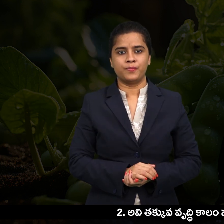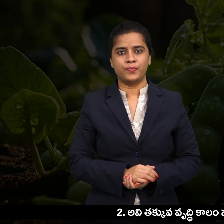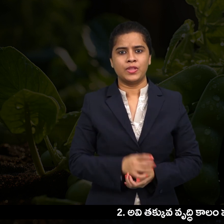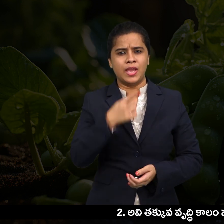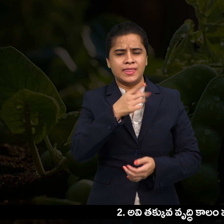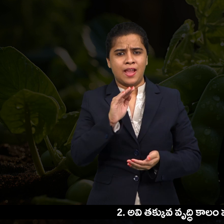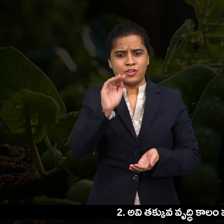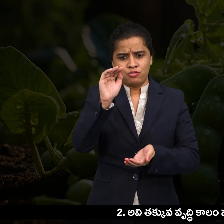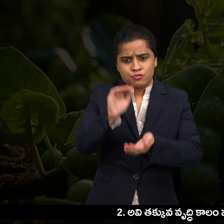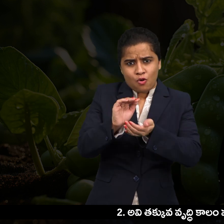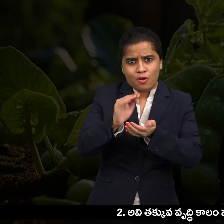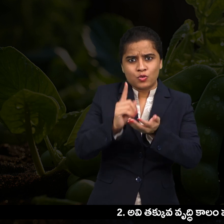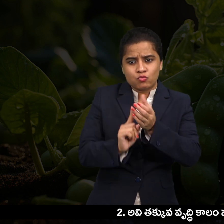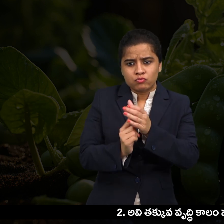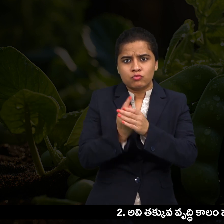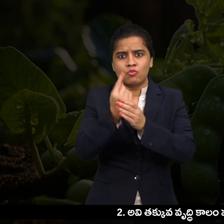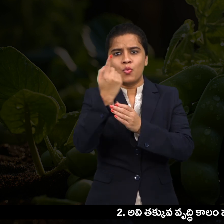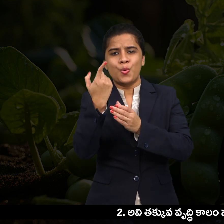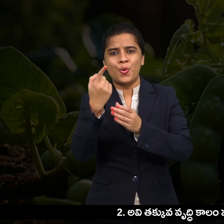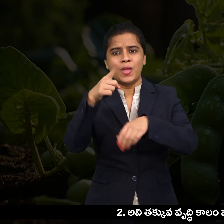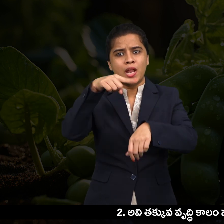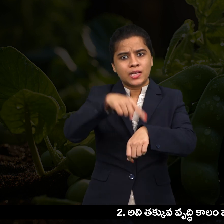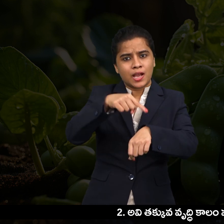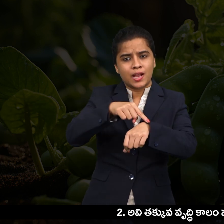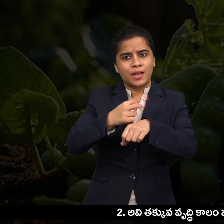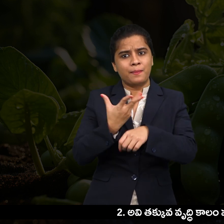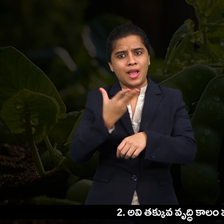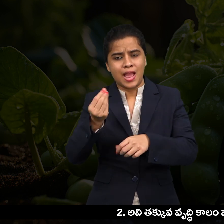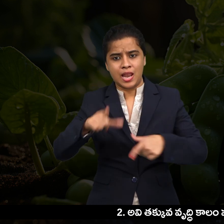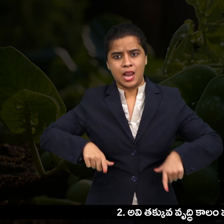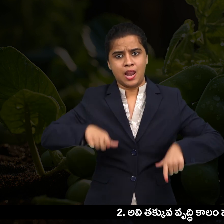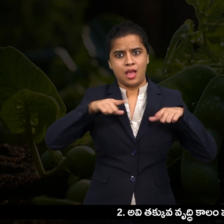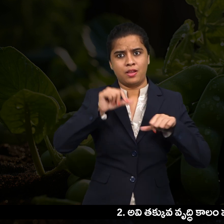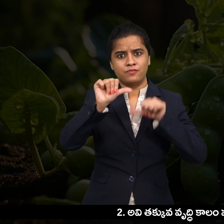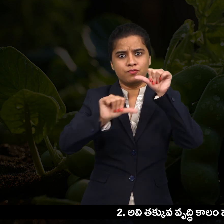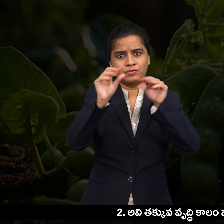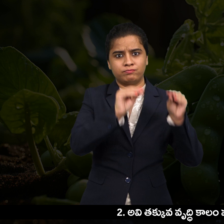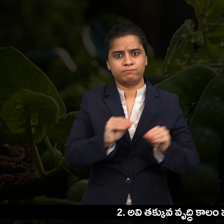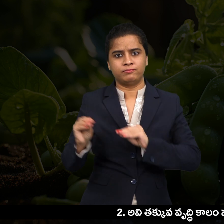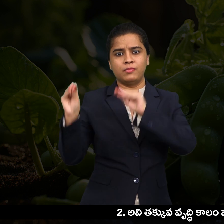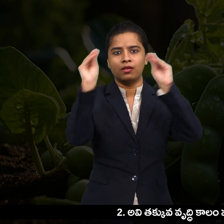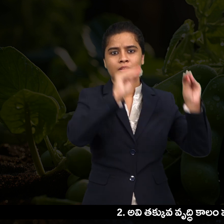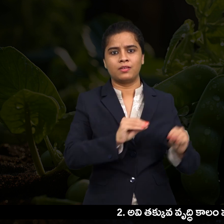2. అవి తక్కువ వృద్ధి కాలం మరియు జీవిత చక్రం కలిగి ఉంటాయి.